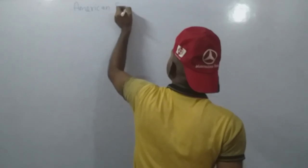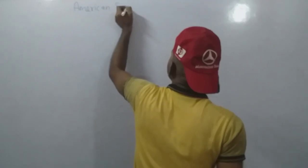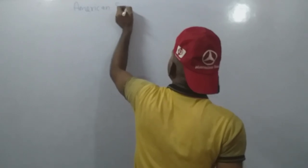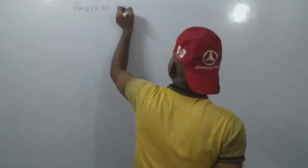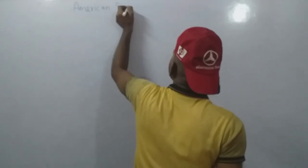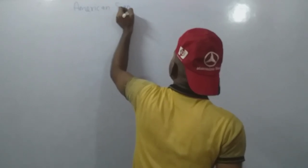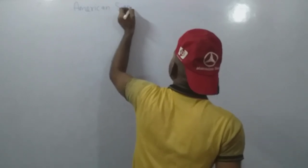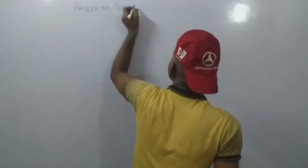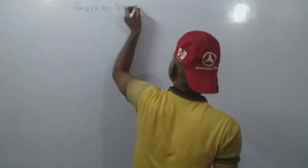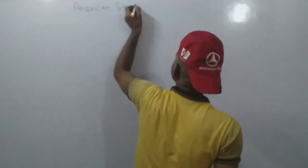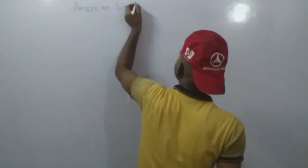साइन